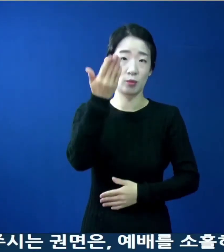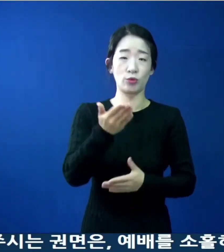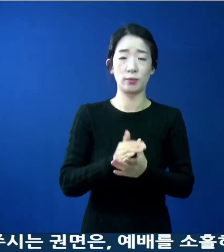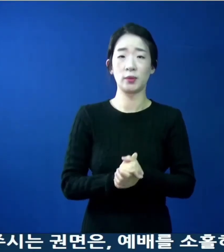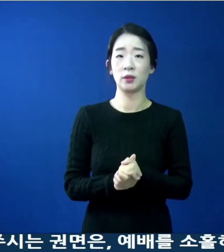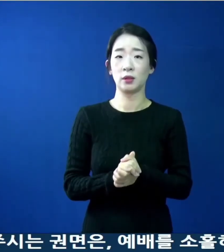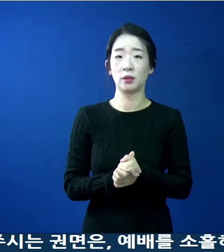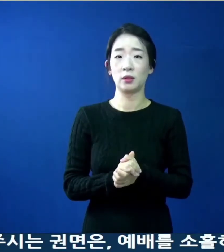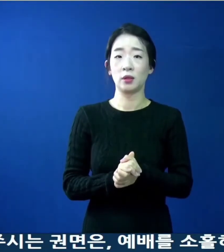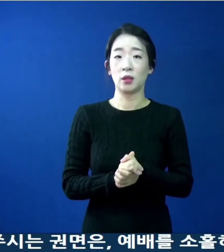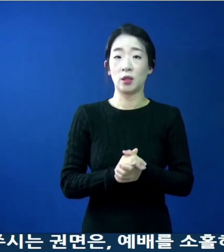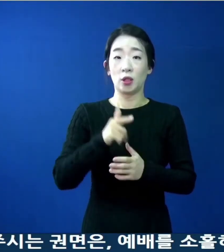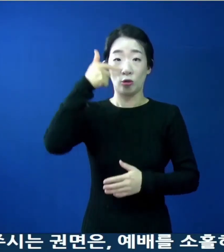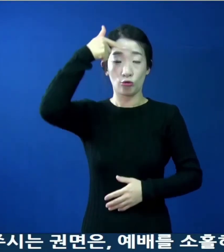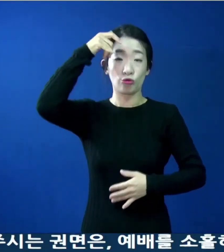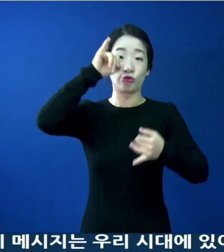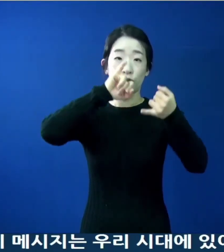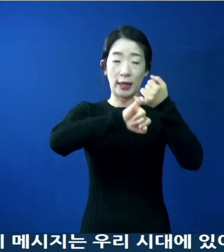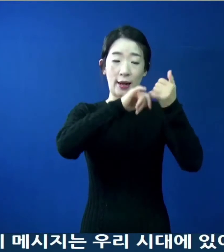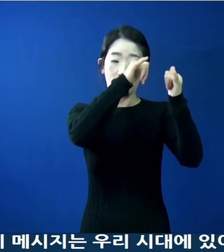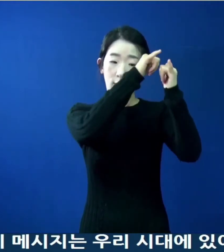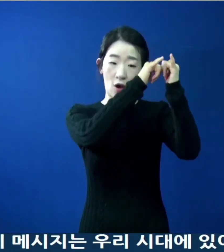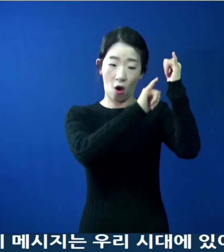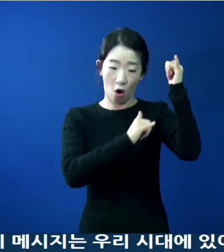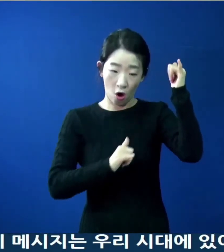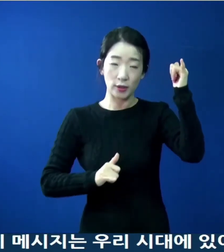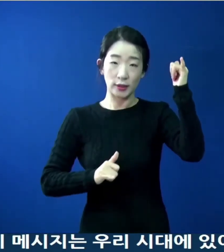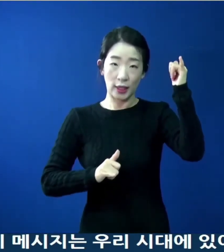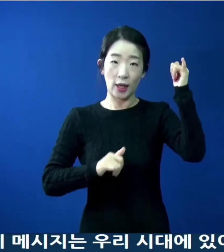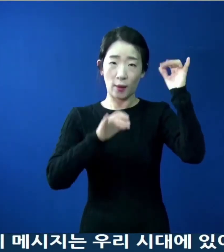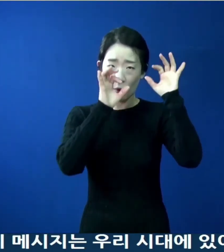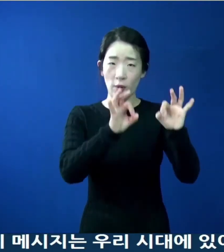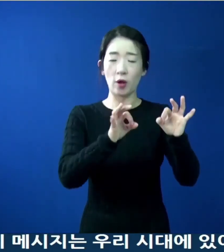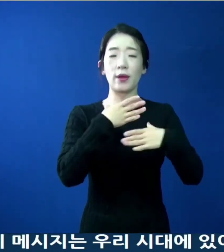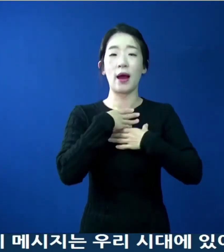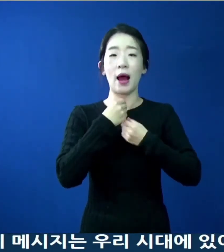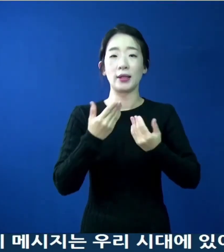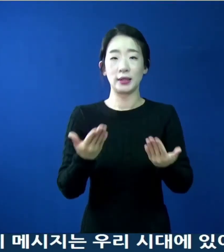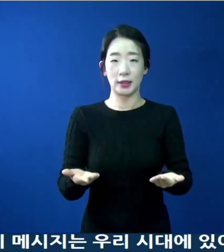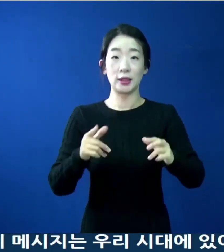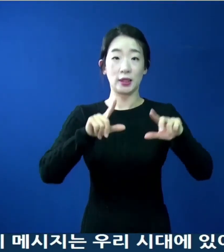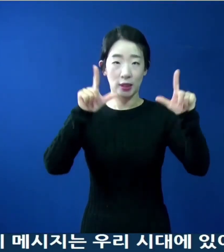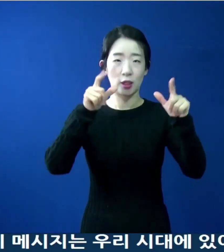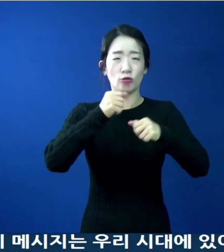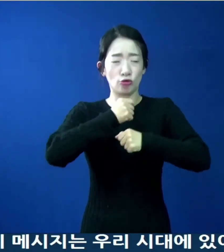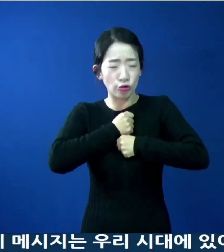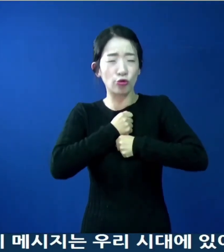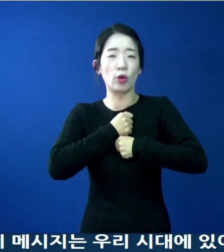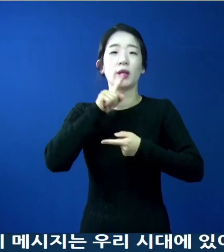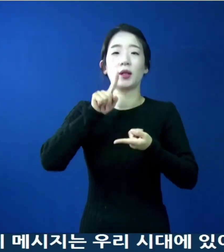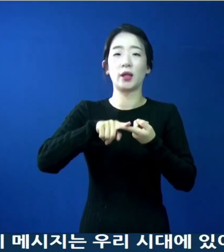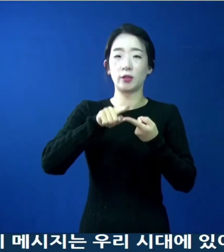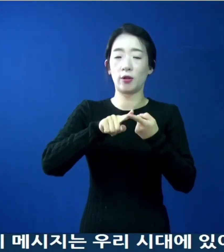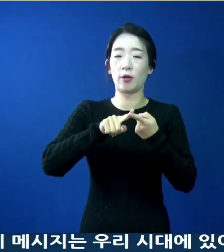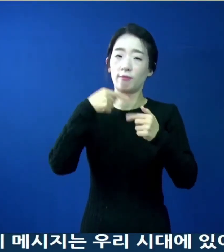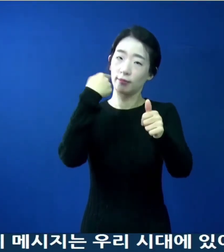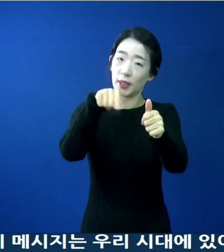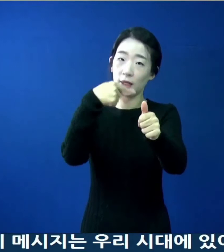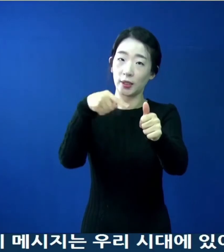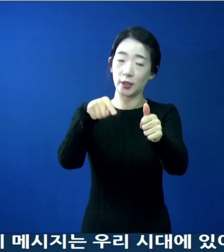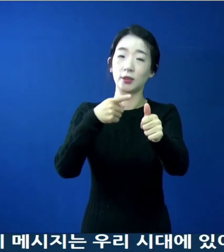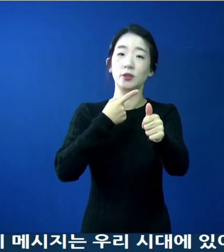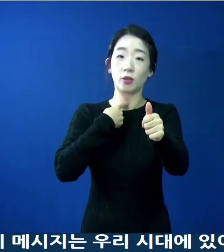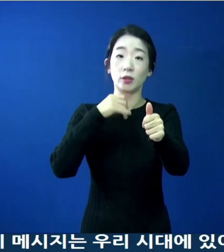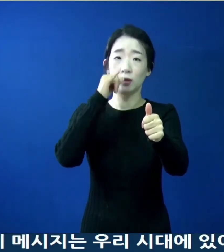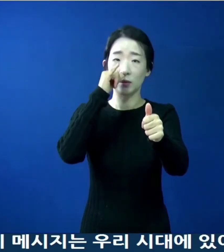구약의 역사를 놓고 보면 안식일을 강조한 시대가 있었습니다. 왜냐하면 하나님의 백성들이 이